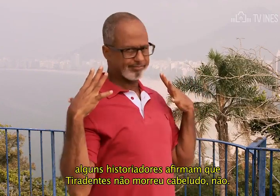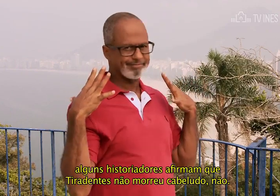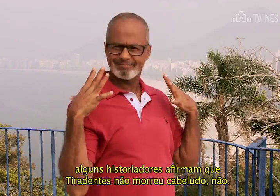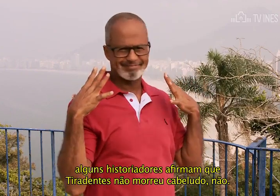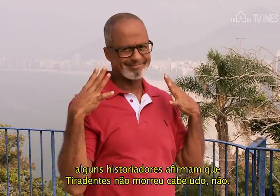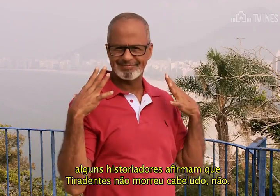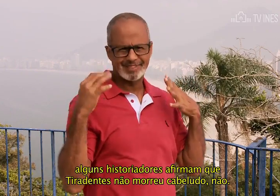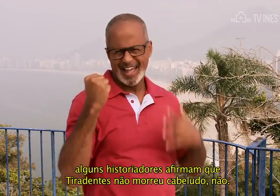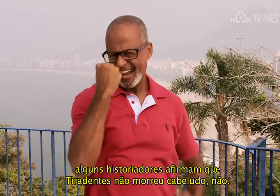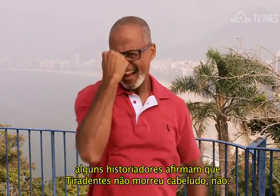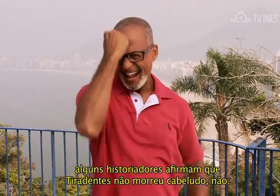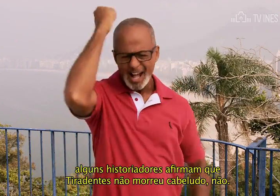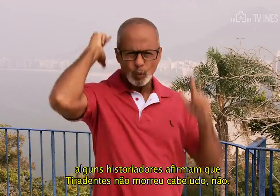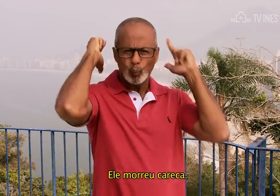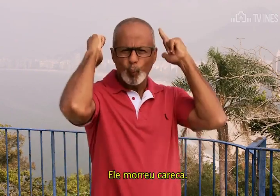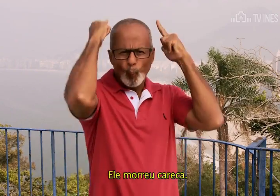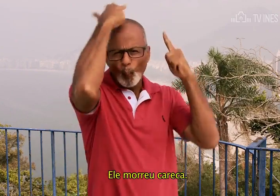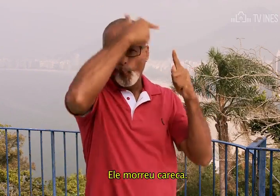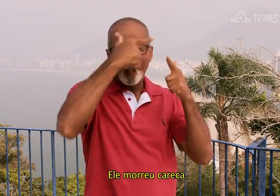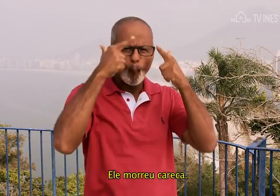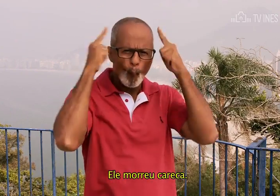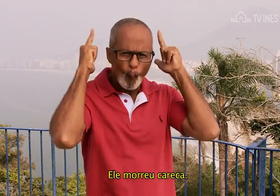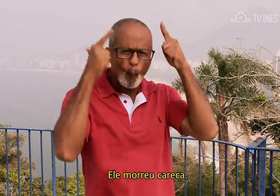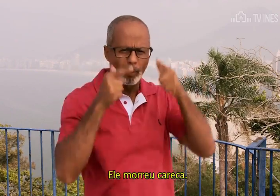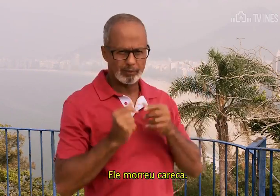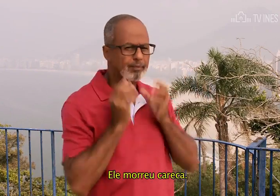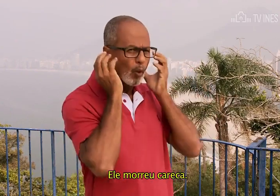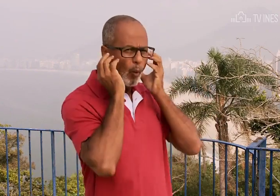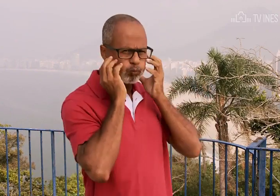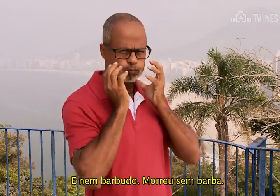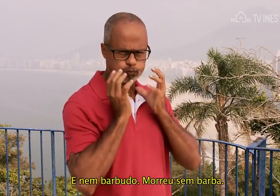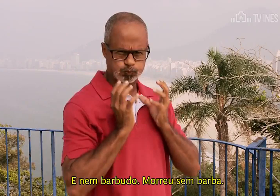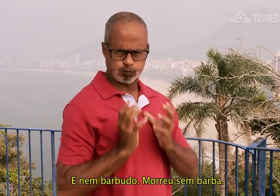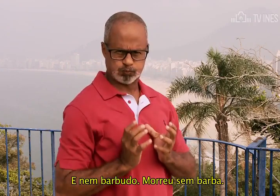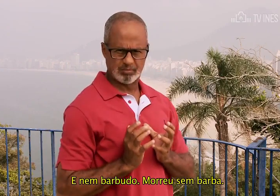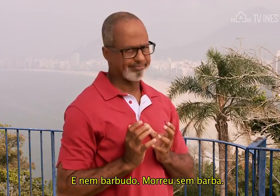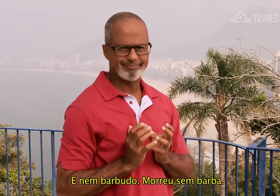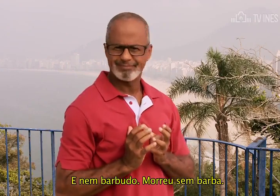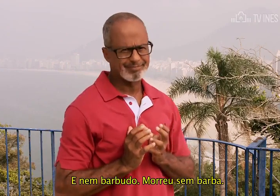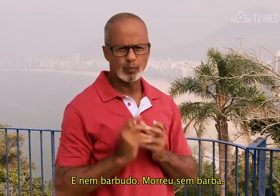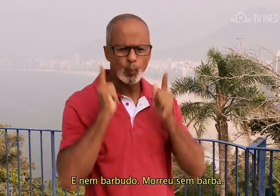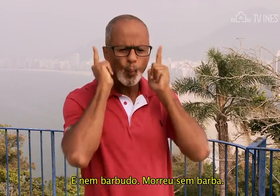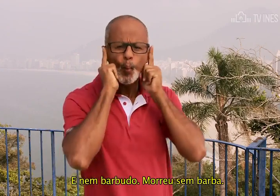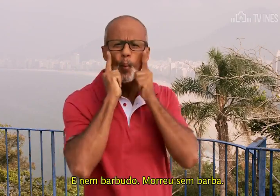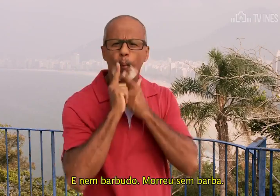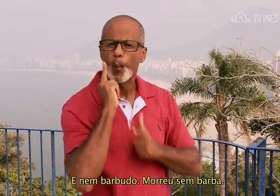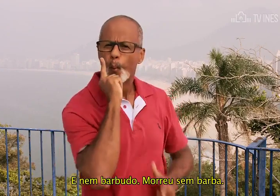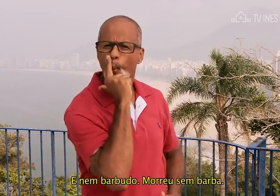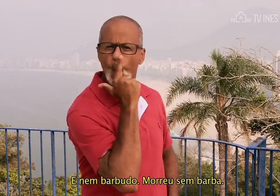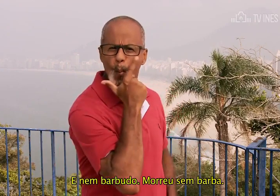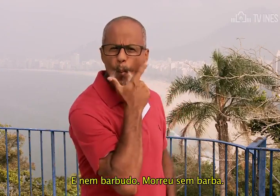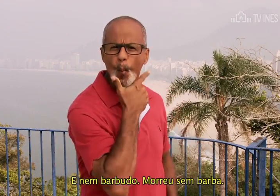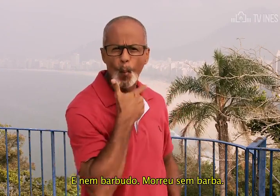não. Ele morreu careca. E nem barbudo. Morreu sem